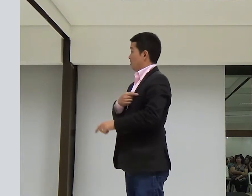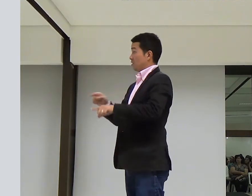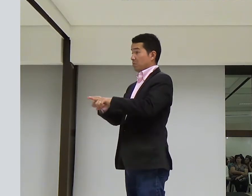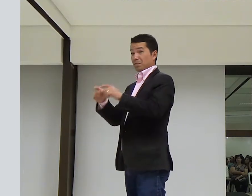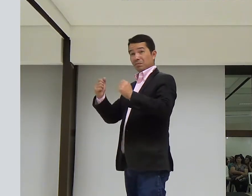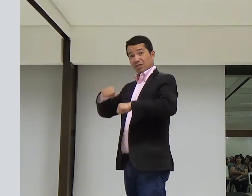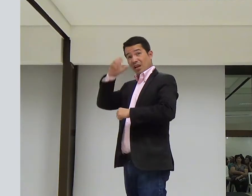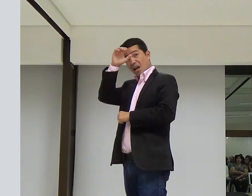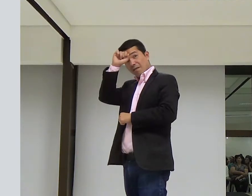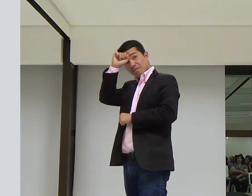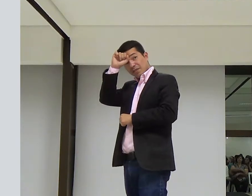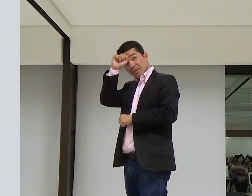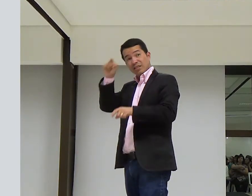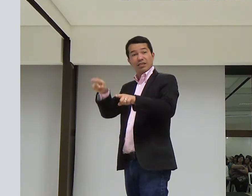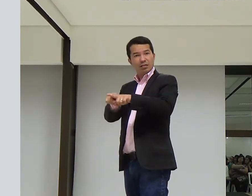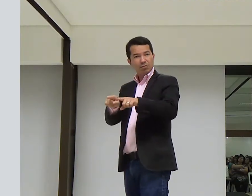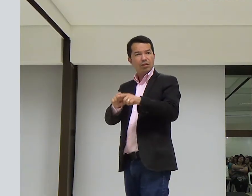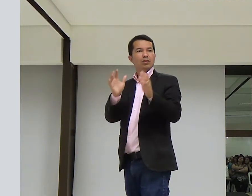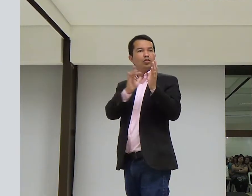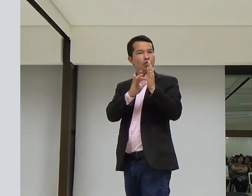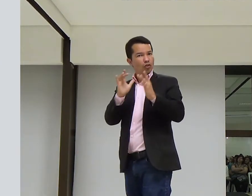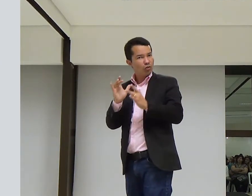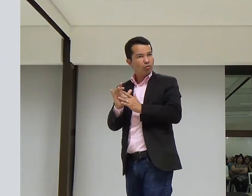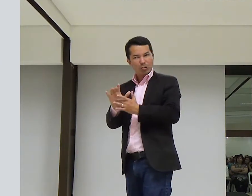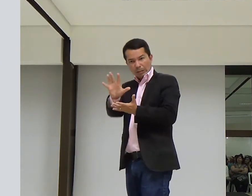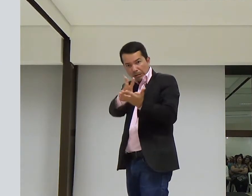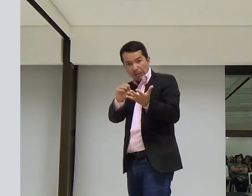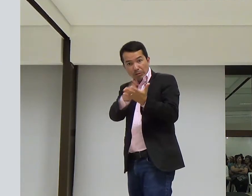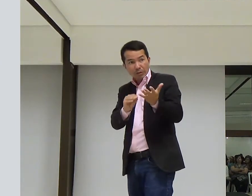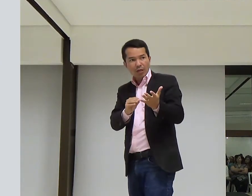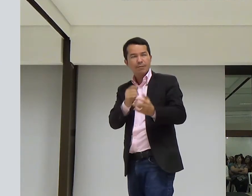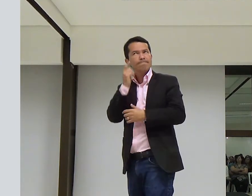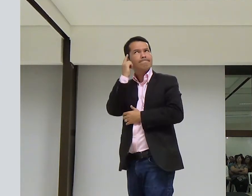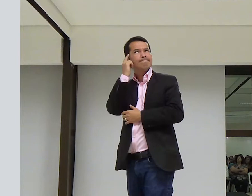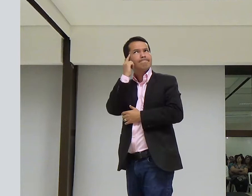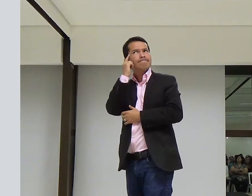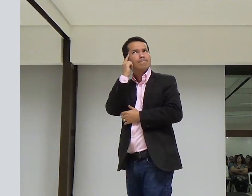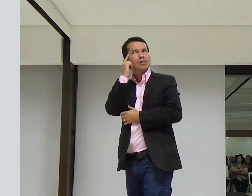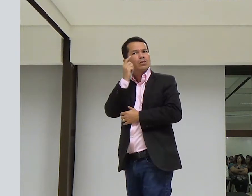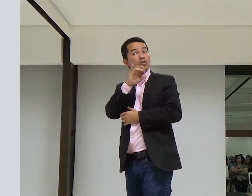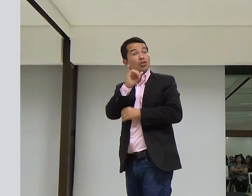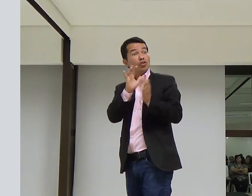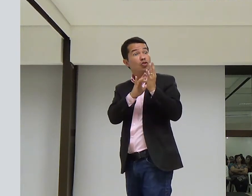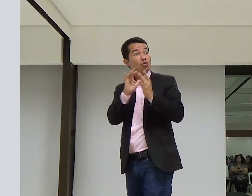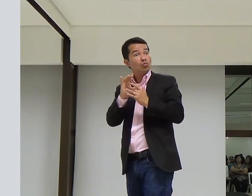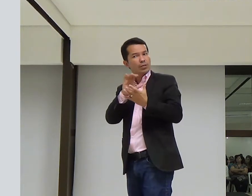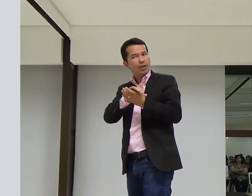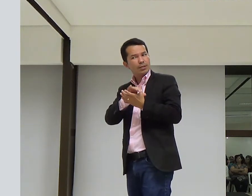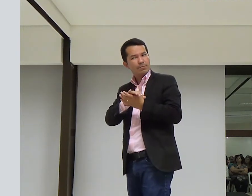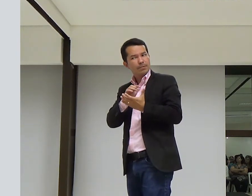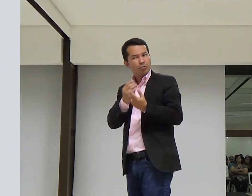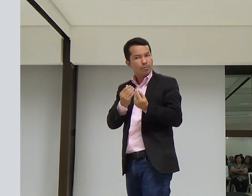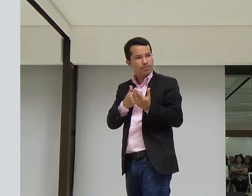temos filhos também. Precisamos aprender com Jesus, copiar o que Jesus fez.